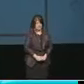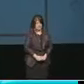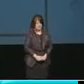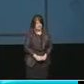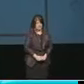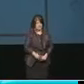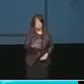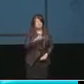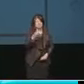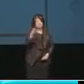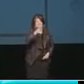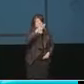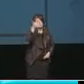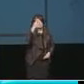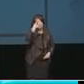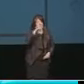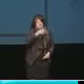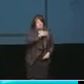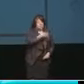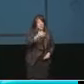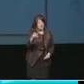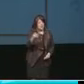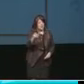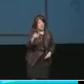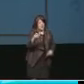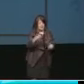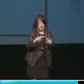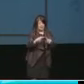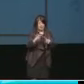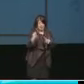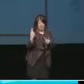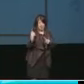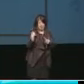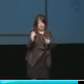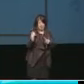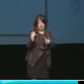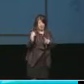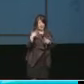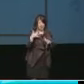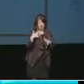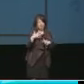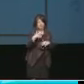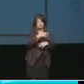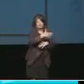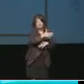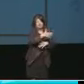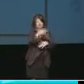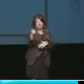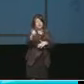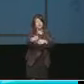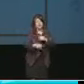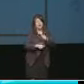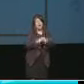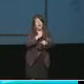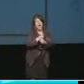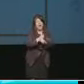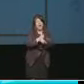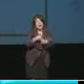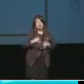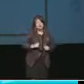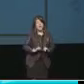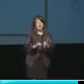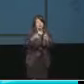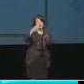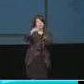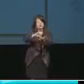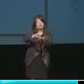come sapete quest'anno ieri c'è stata una lezione di Marco Belpoliti c il centenario della nascita di Primo Levi grazie al centro Primo